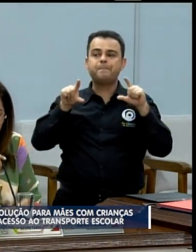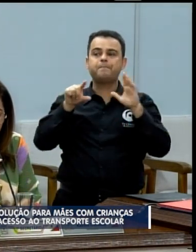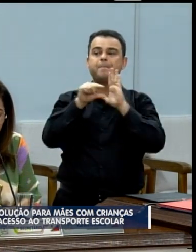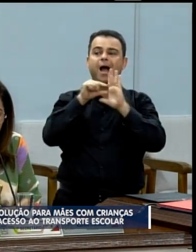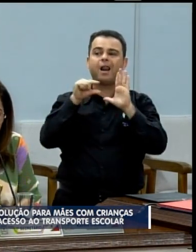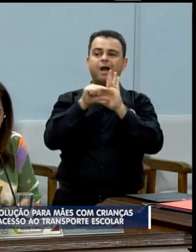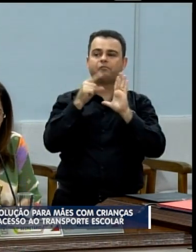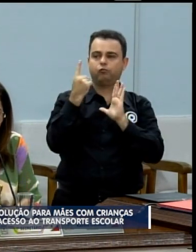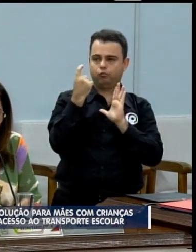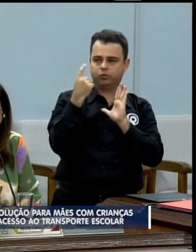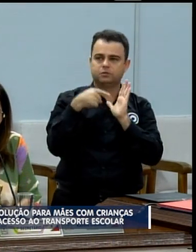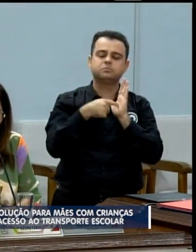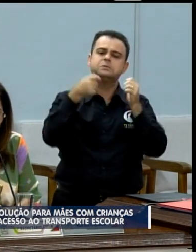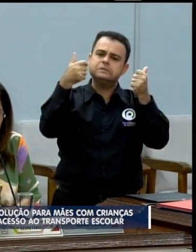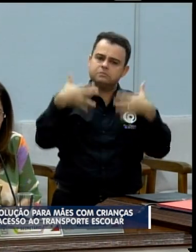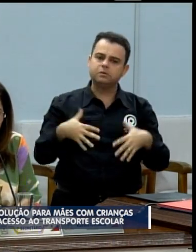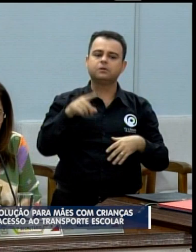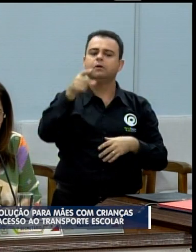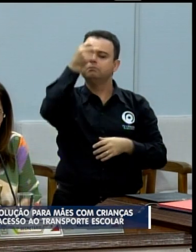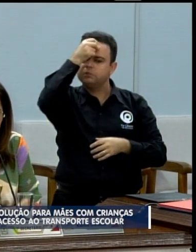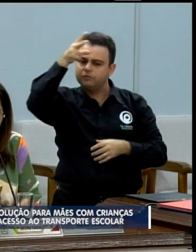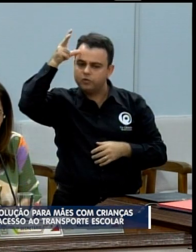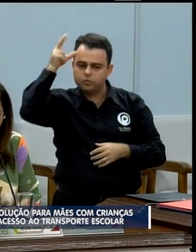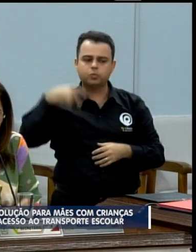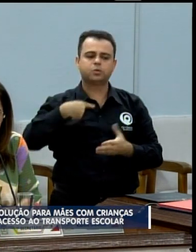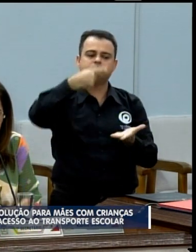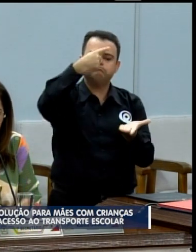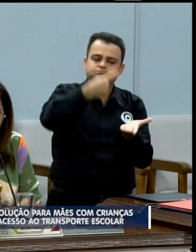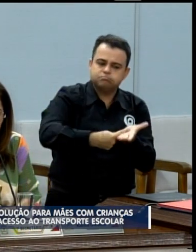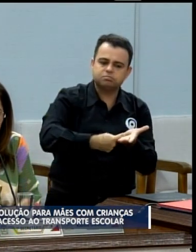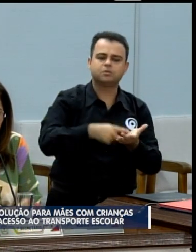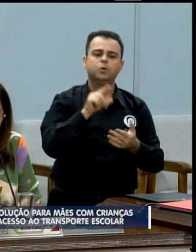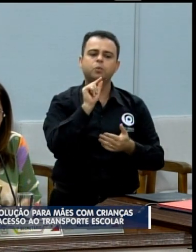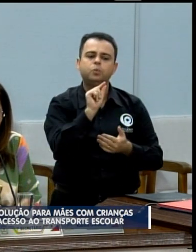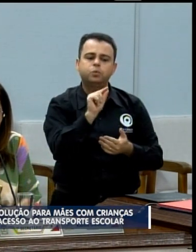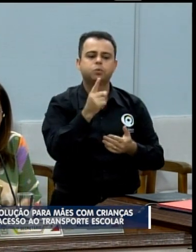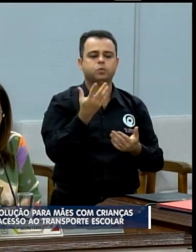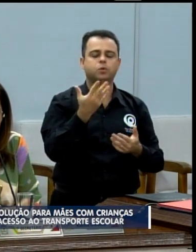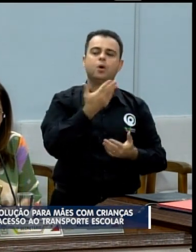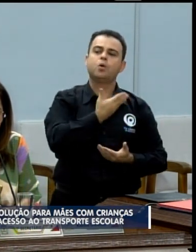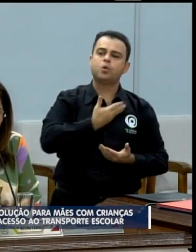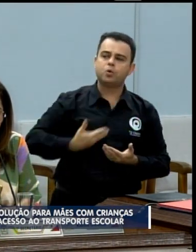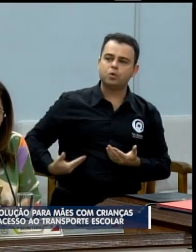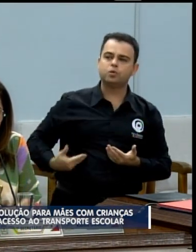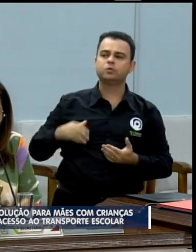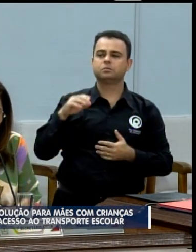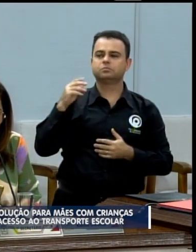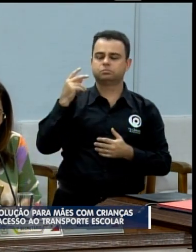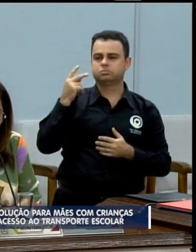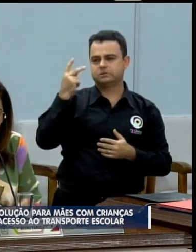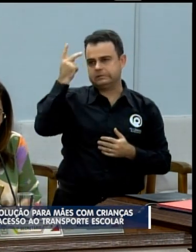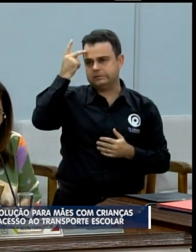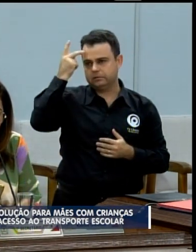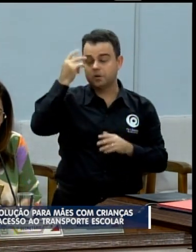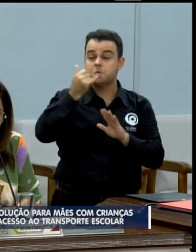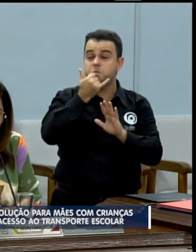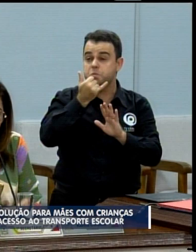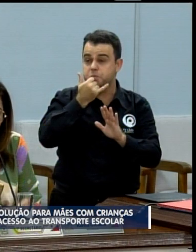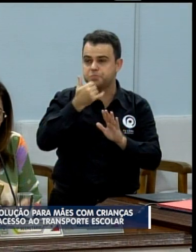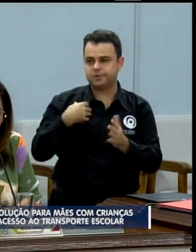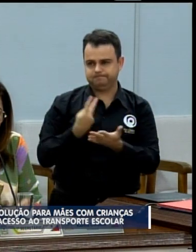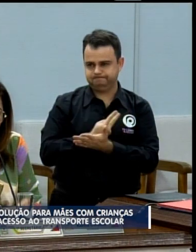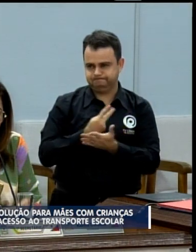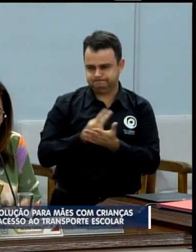convênio entre a Prefeitura e o Estado, com fornecimento de passe escolar, caberá... Não, desculpa, só um minutinho.